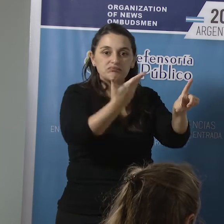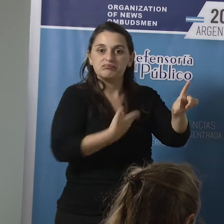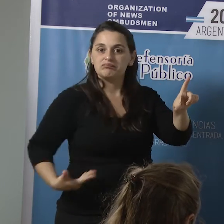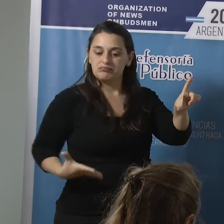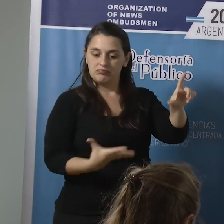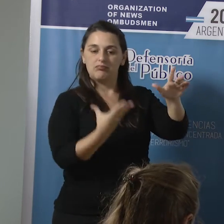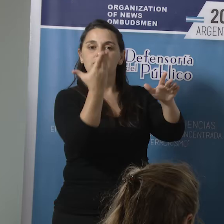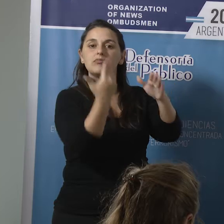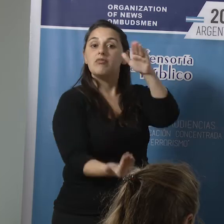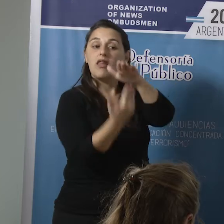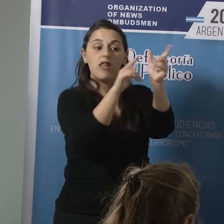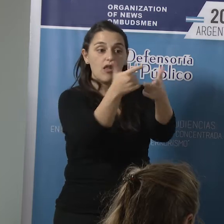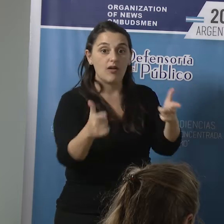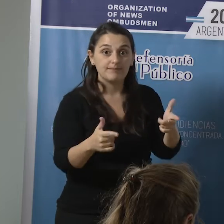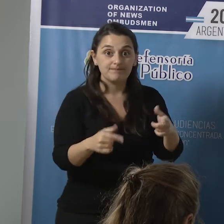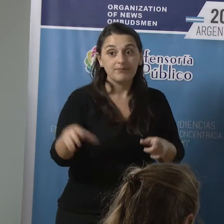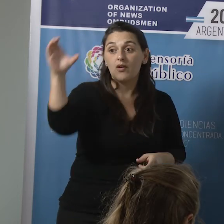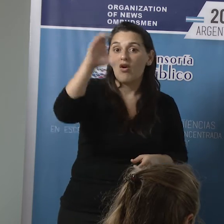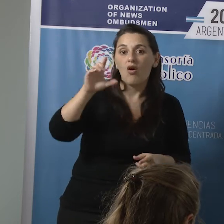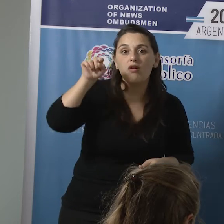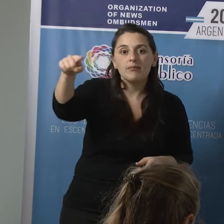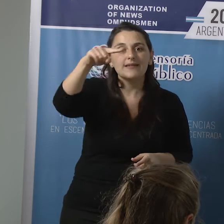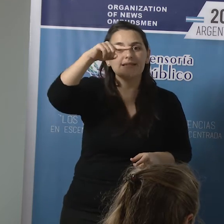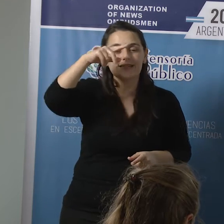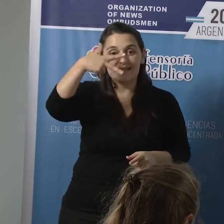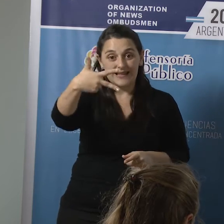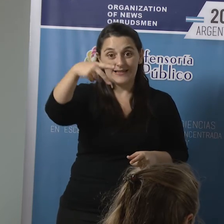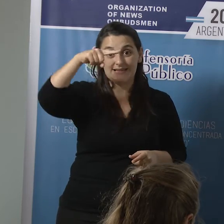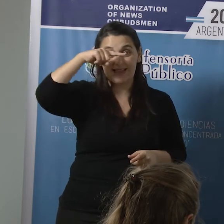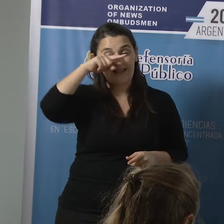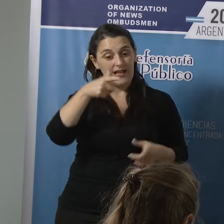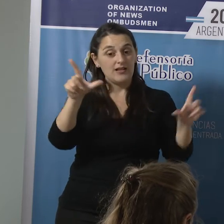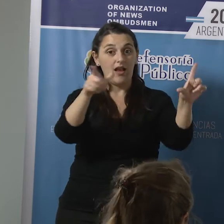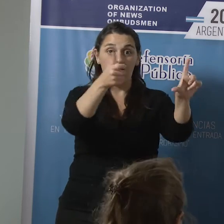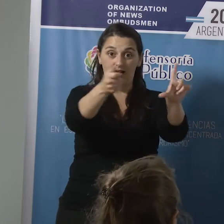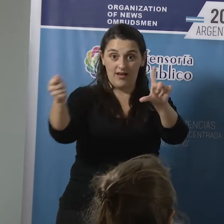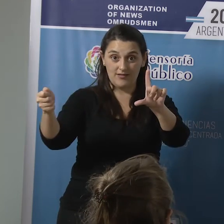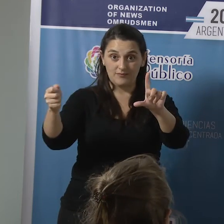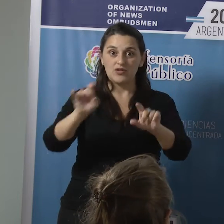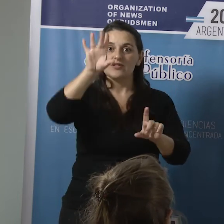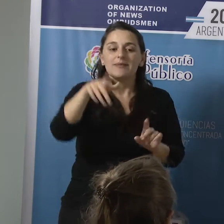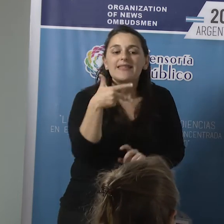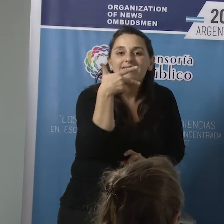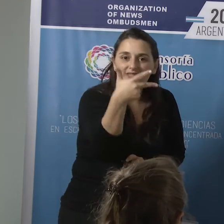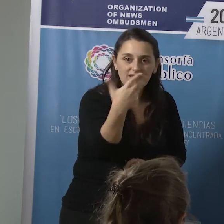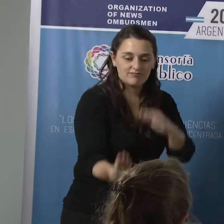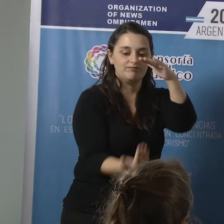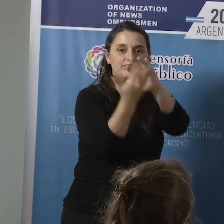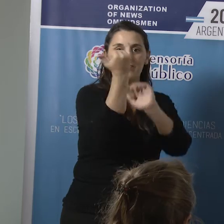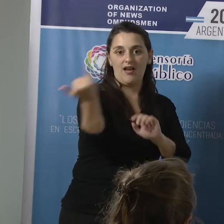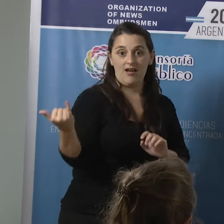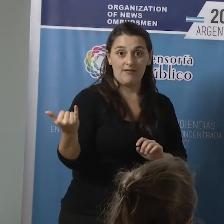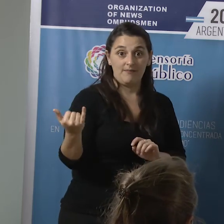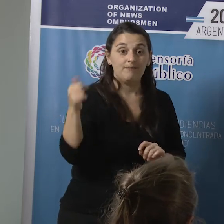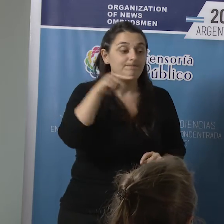Colombia existen 37 canales, de los cuales solamente 13 tienen defensor del televidente, lo cual uno podría pensar que